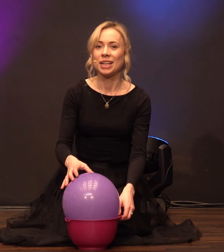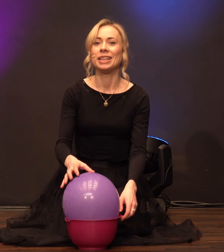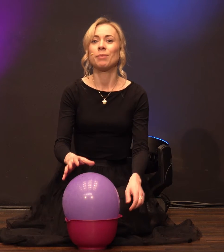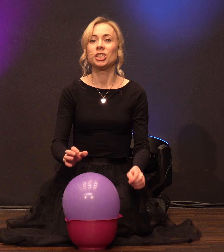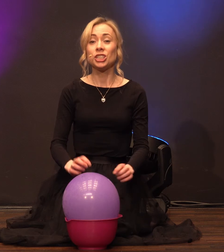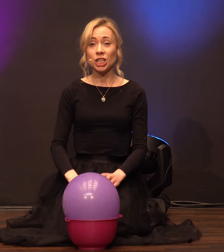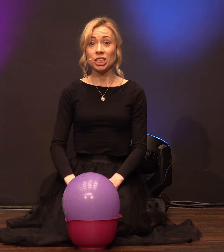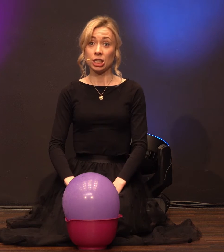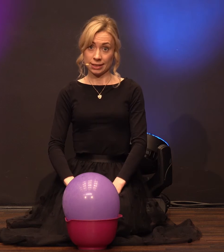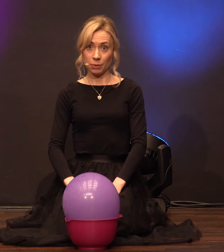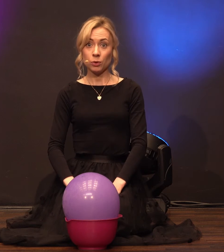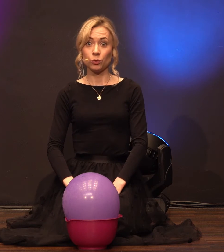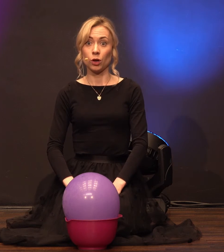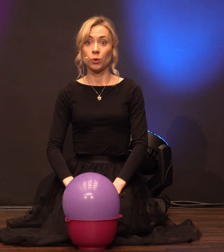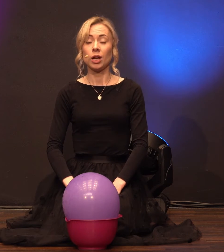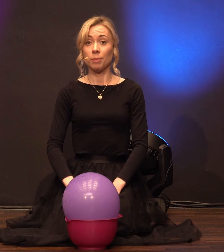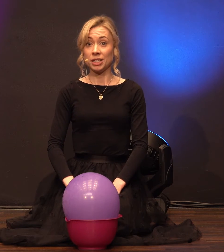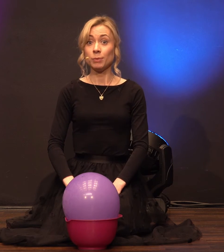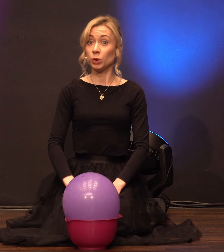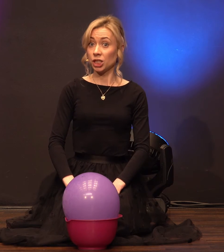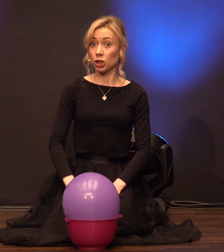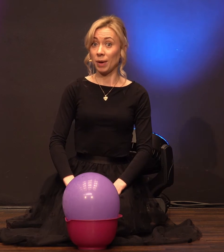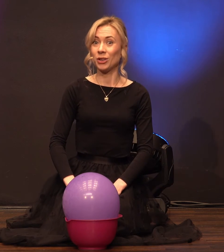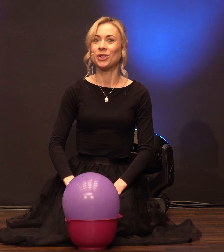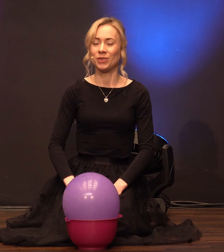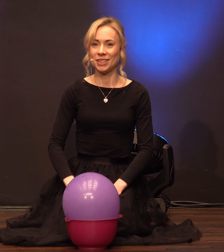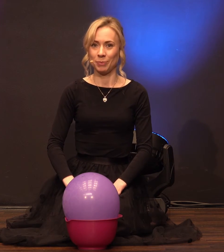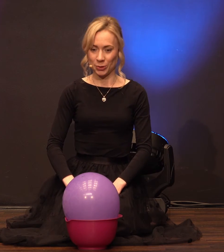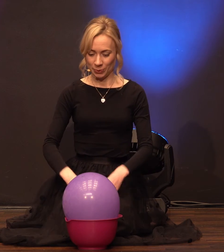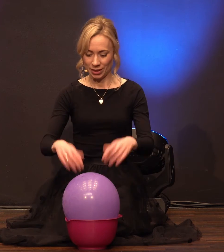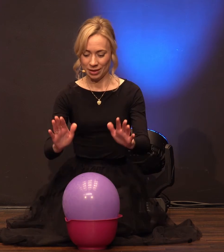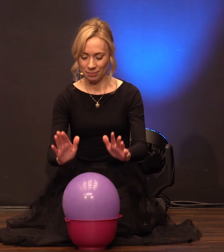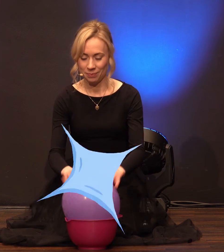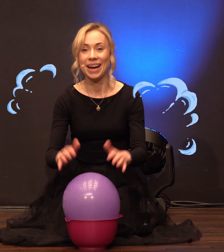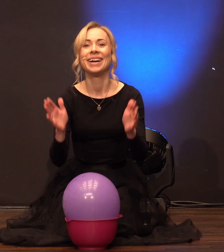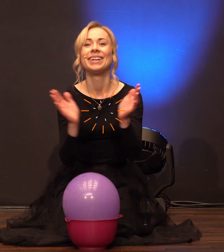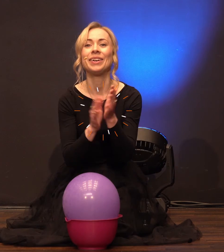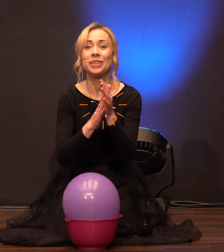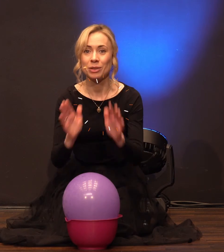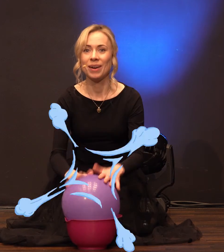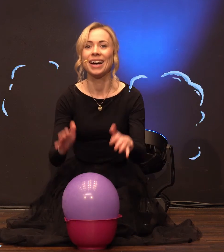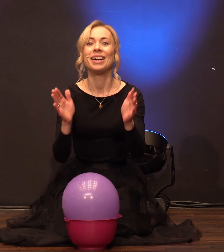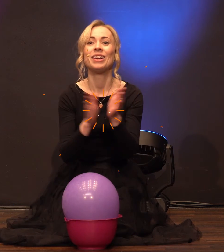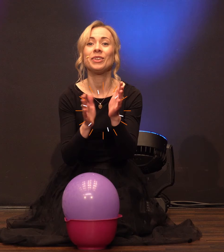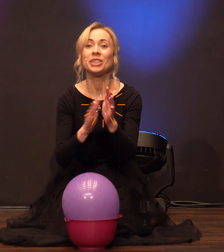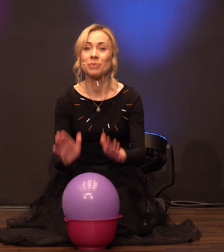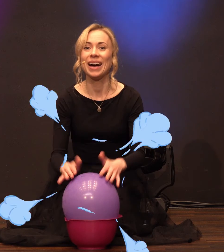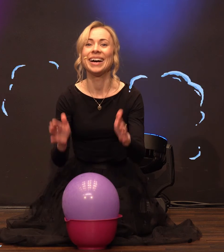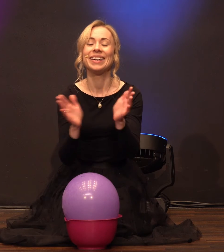Na przestrzeni całego utworu będziemy uderzać o balon w ten sposób. Balonik, balonik,